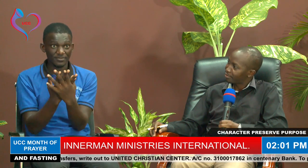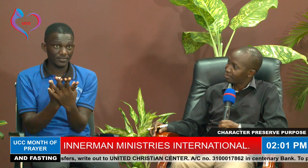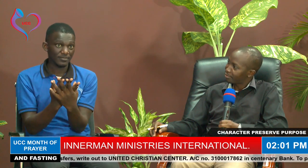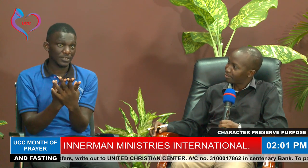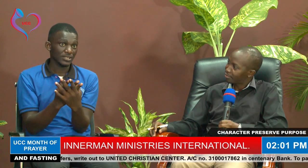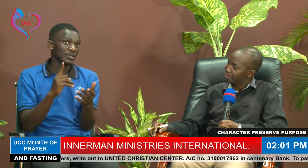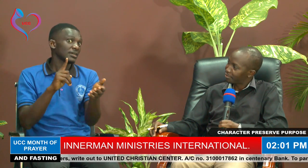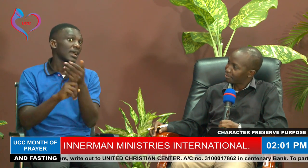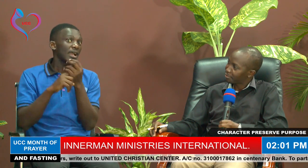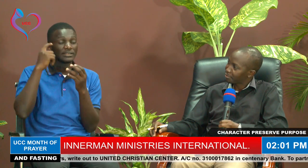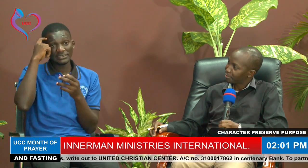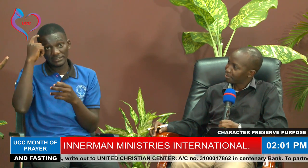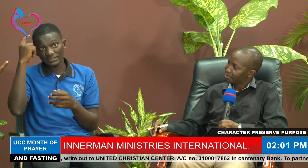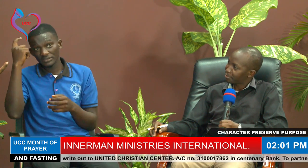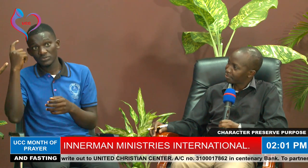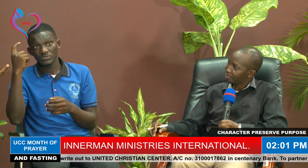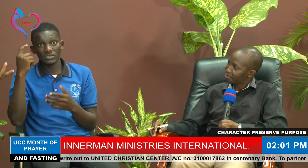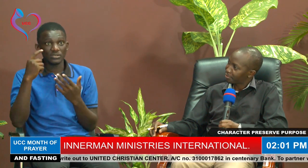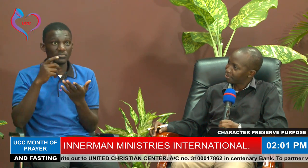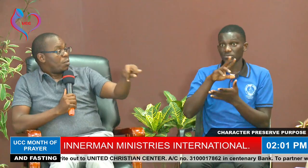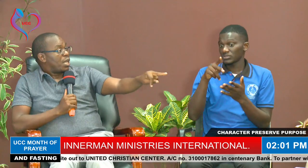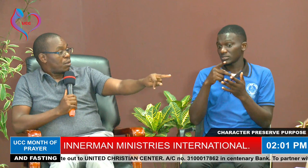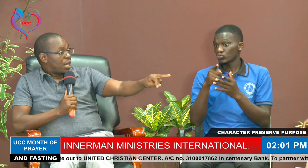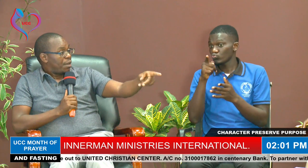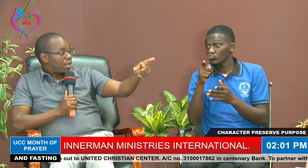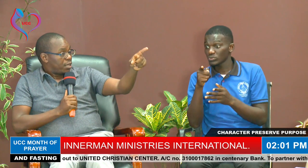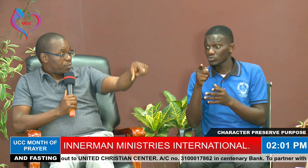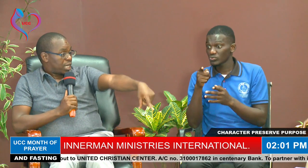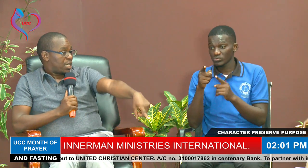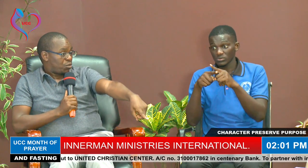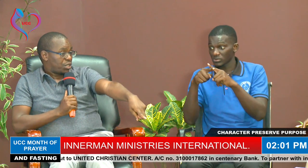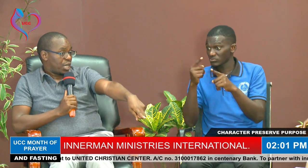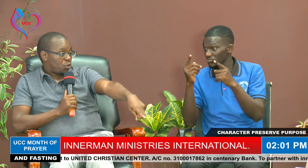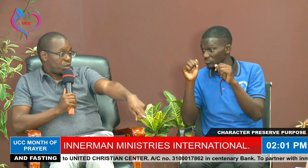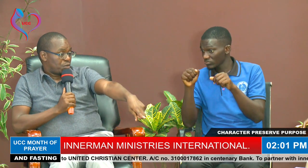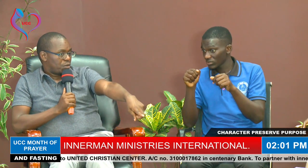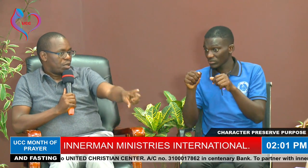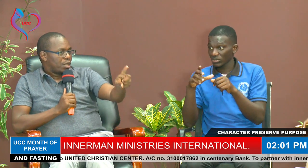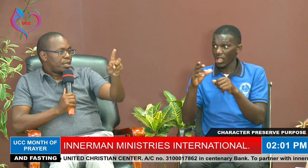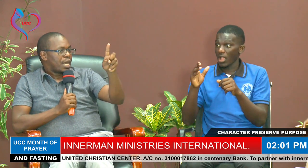babiri avun lomo amula mugamba bagenda kutta omula mugamba bagenda kuzzaayo ku mulimu gwo